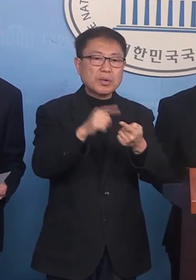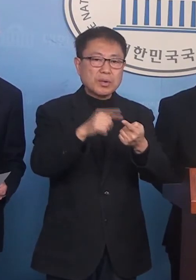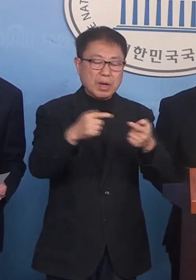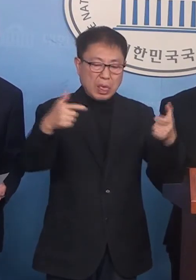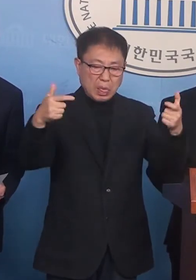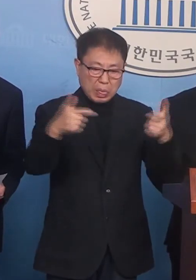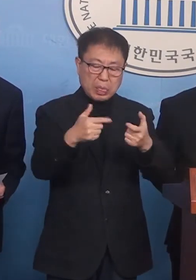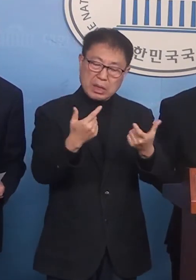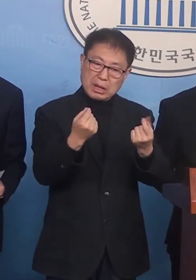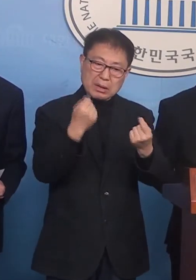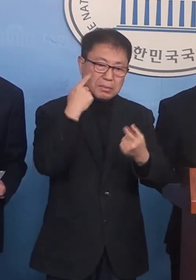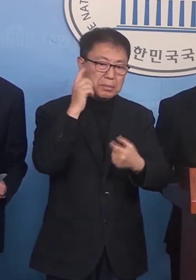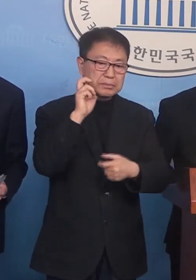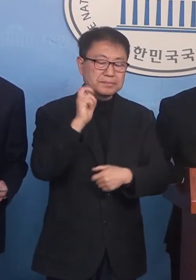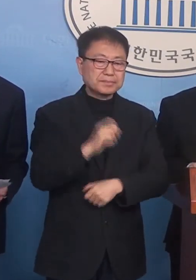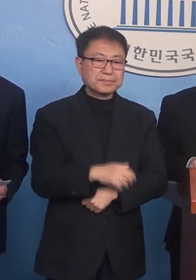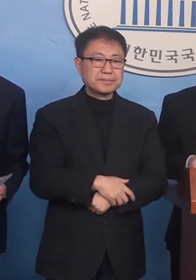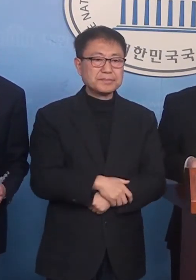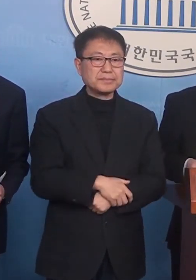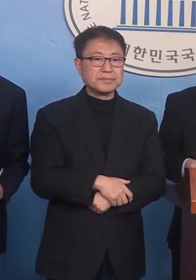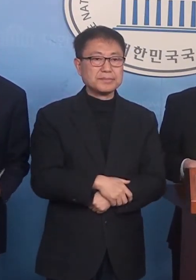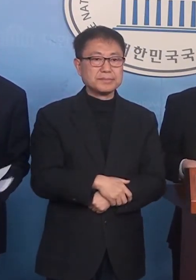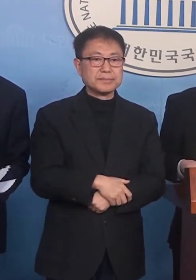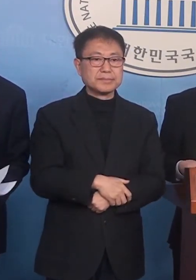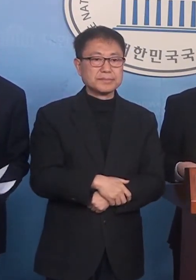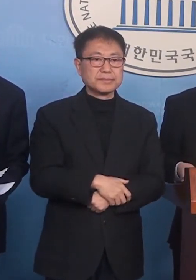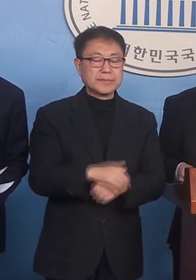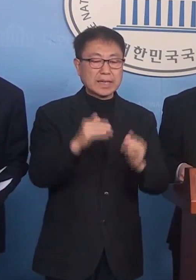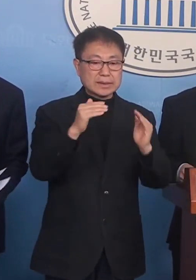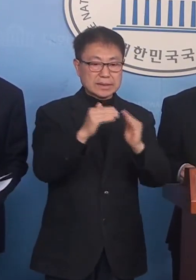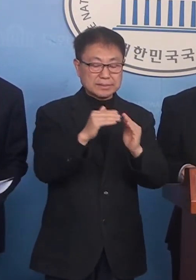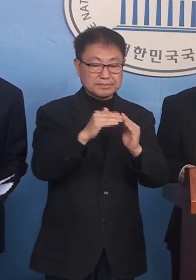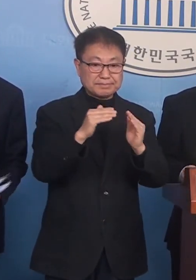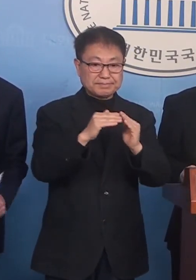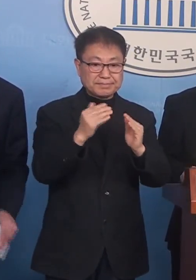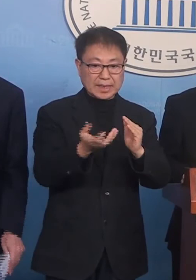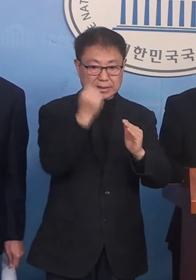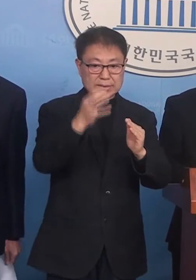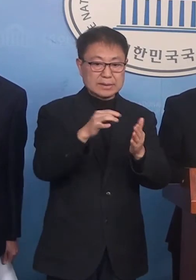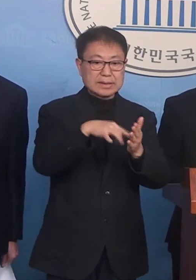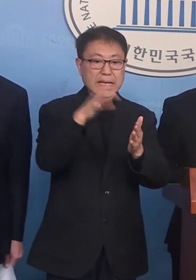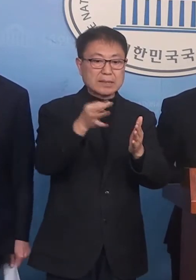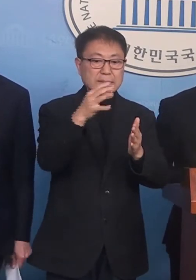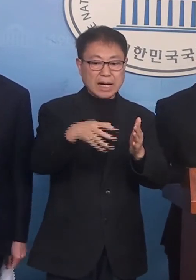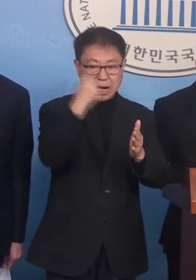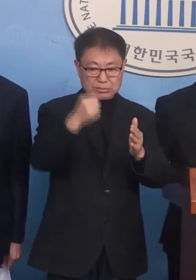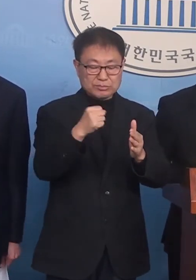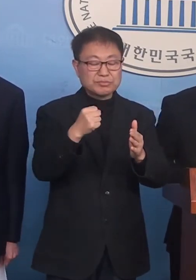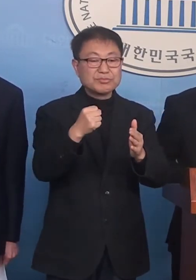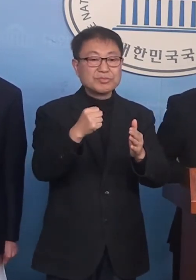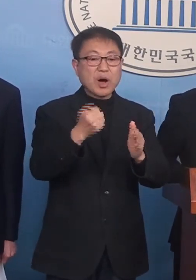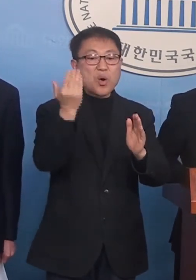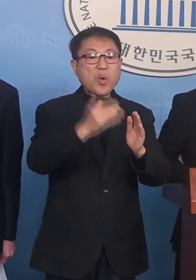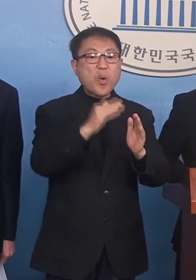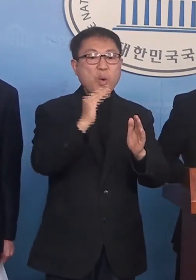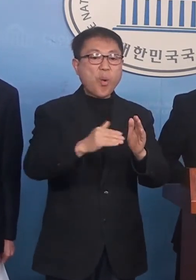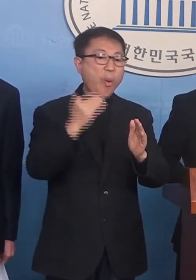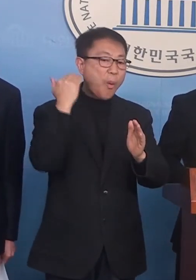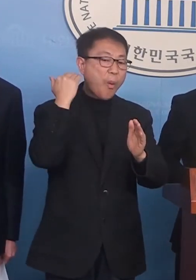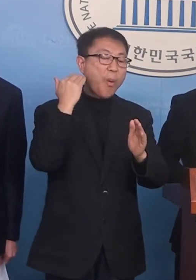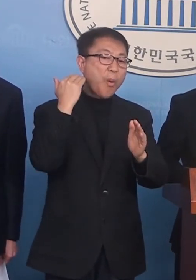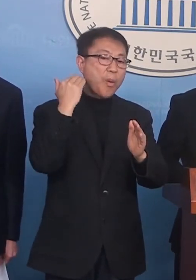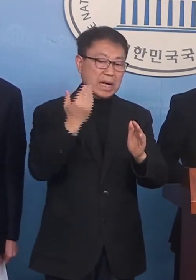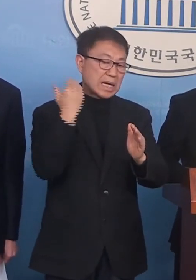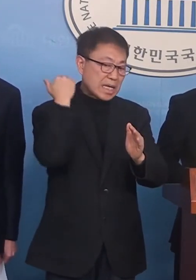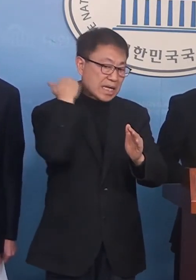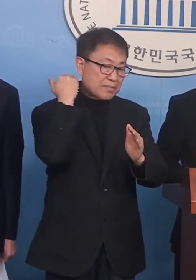가는 일을 막을 수 있다고 봅니다. 보유세로 그친 세금으로 공공임대주택을